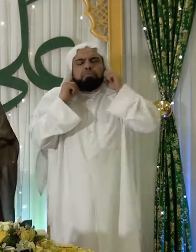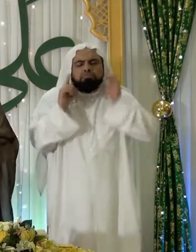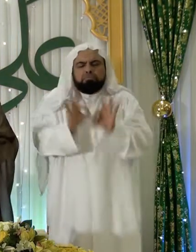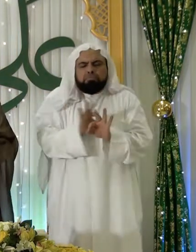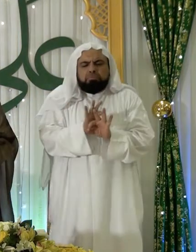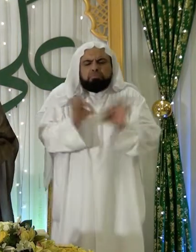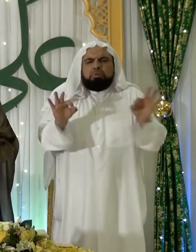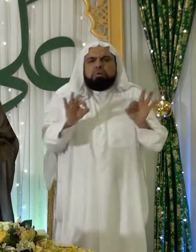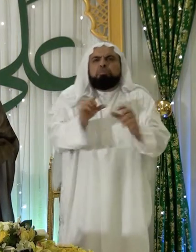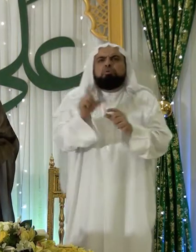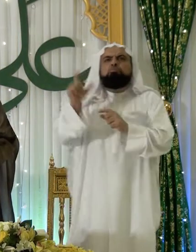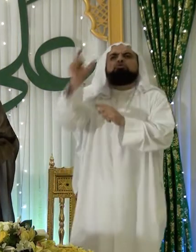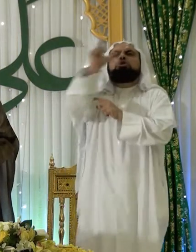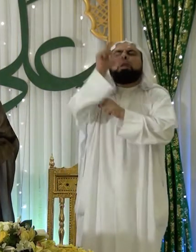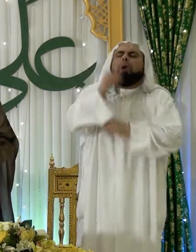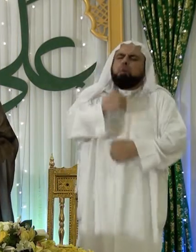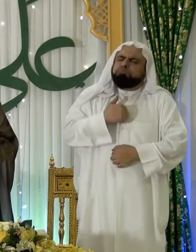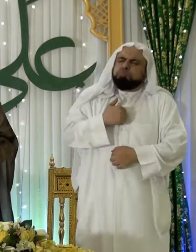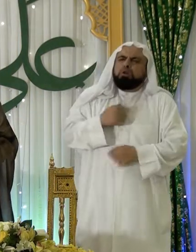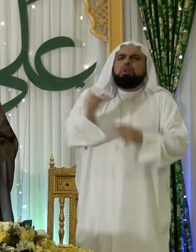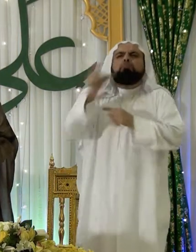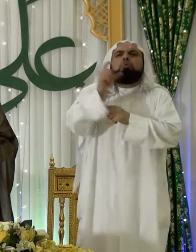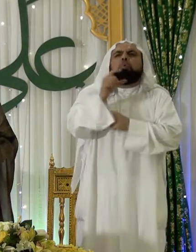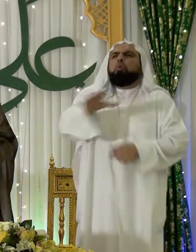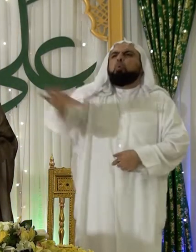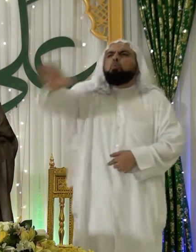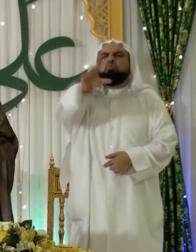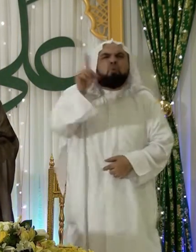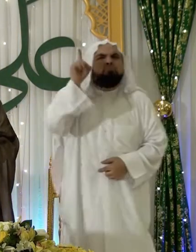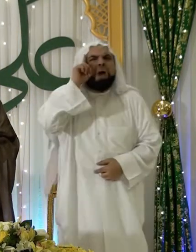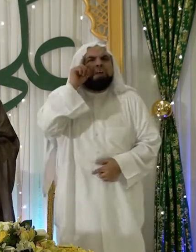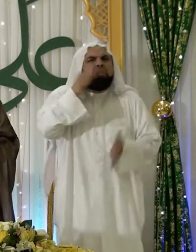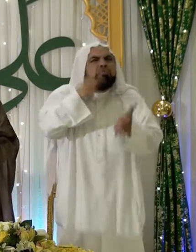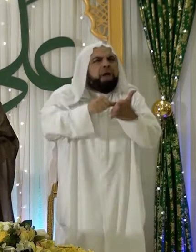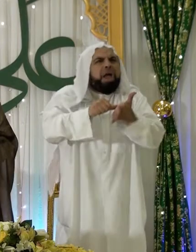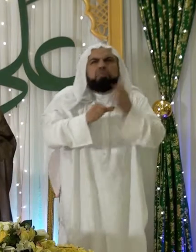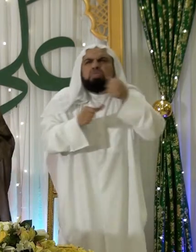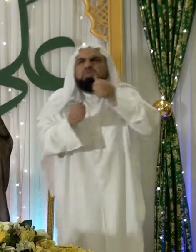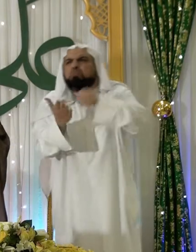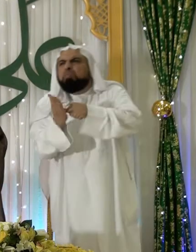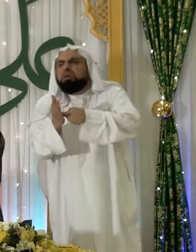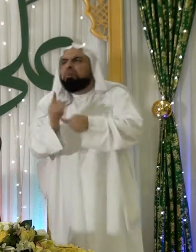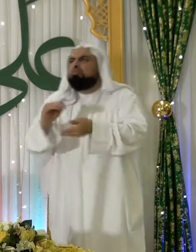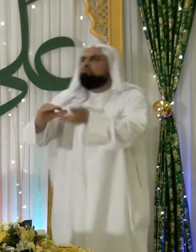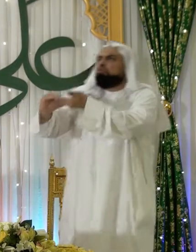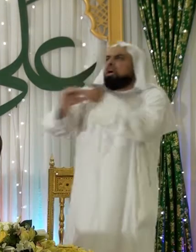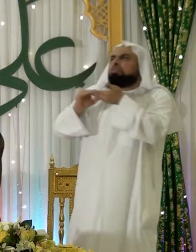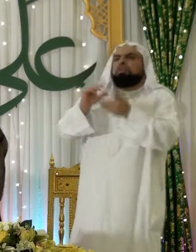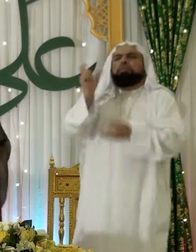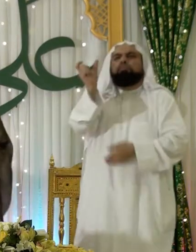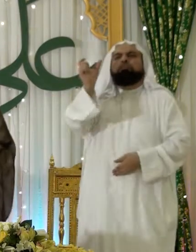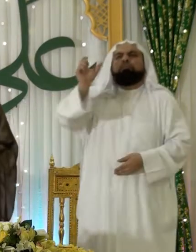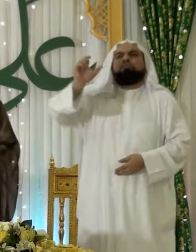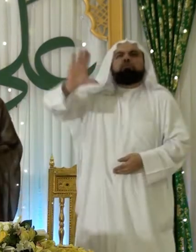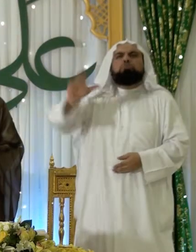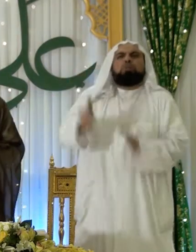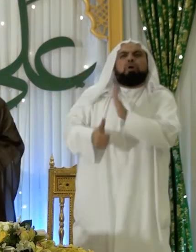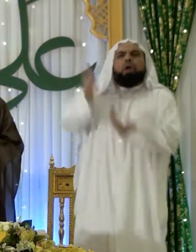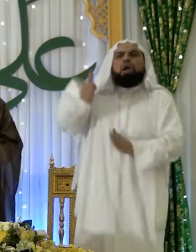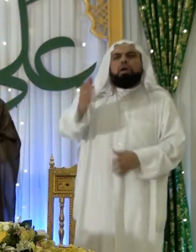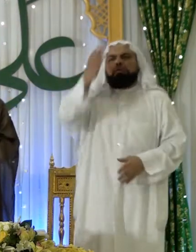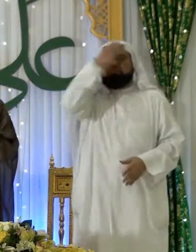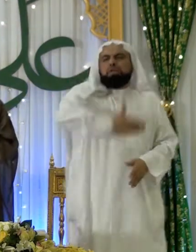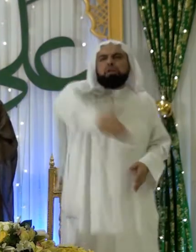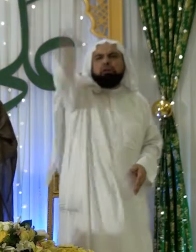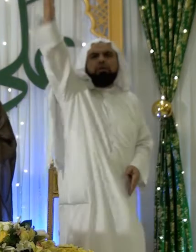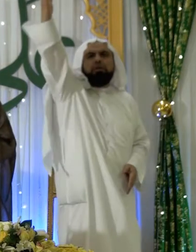وأبصر الضوء سنين سبعا، ورسول الله صامت ما أذن له في الإنذار